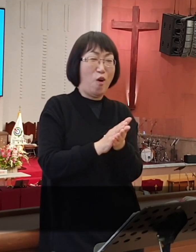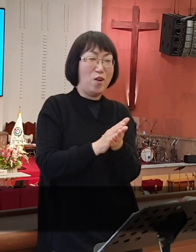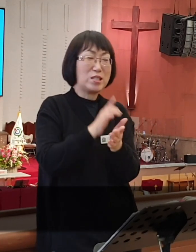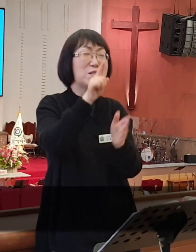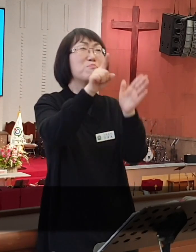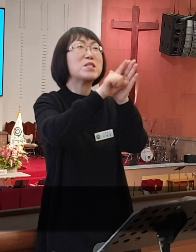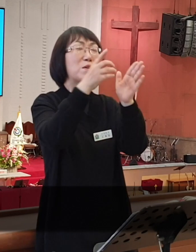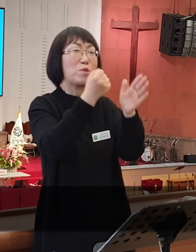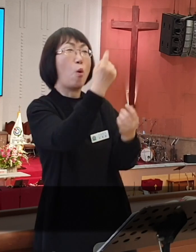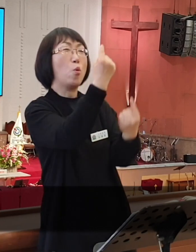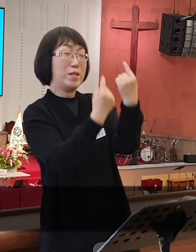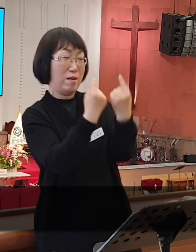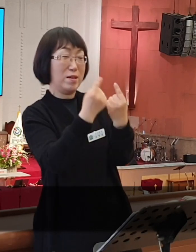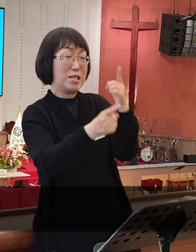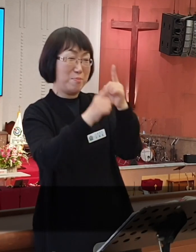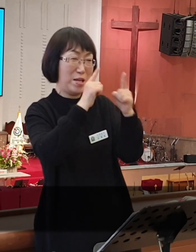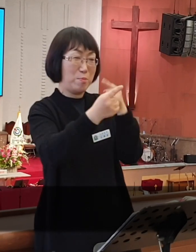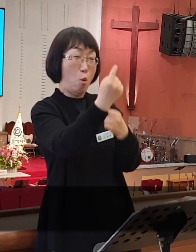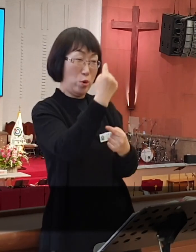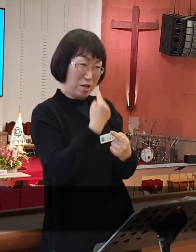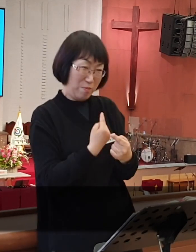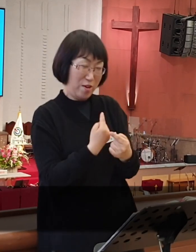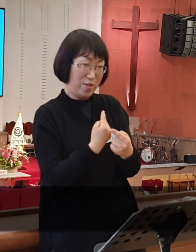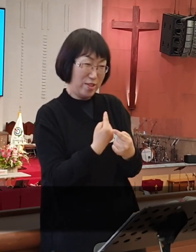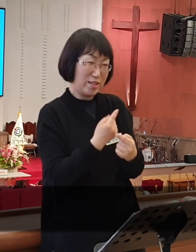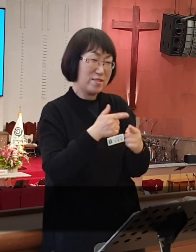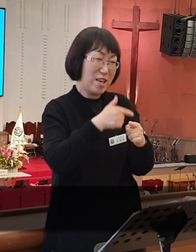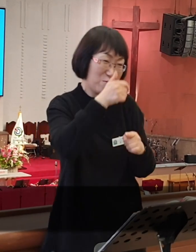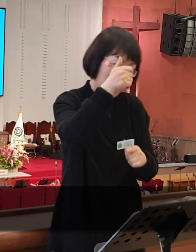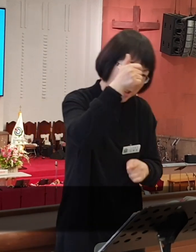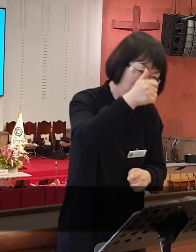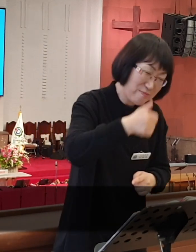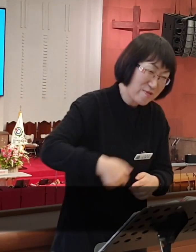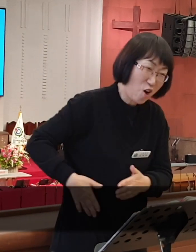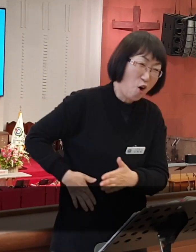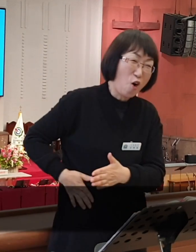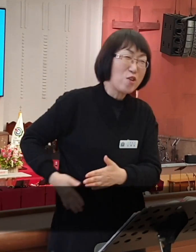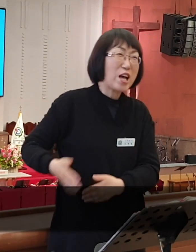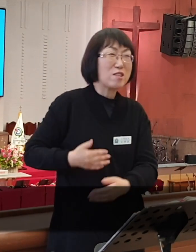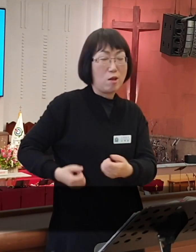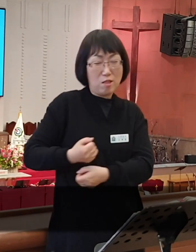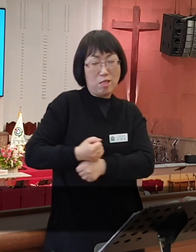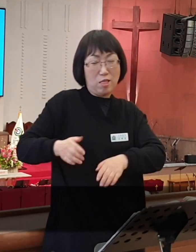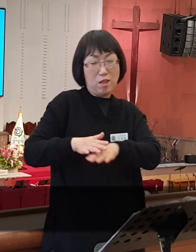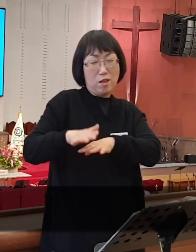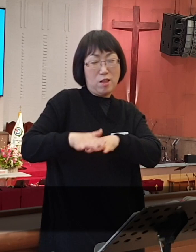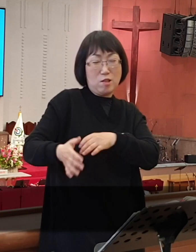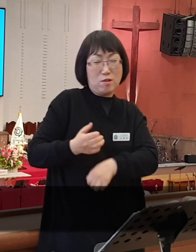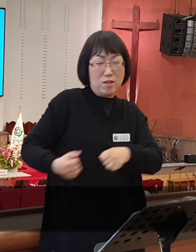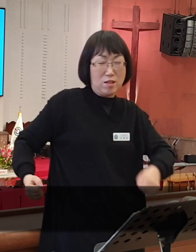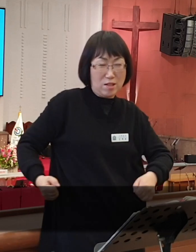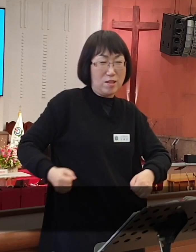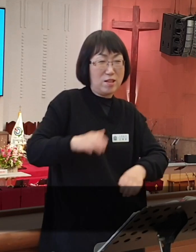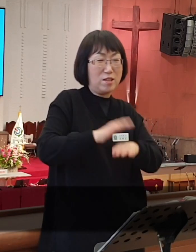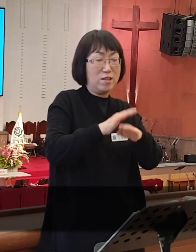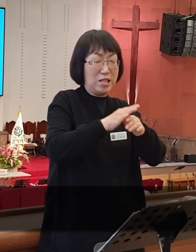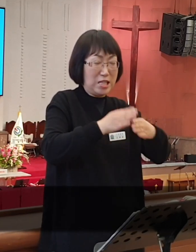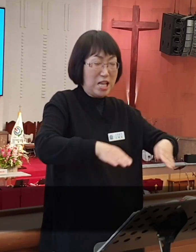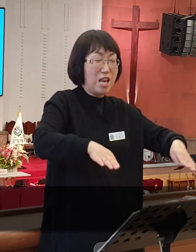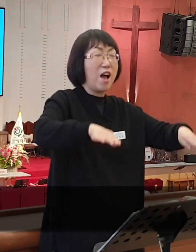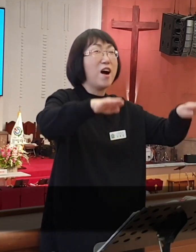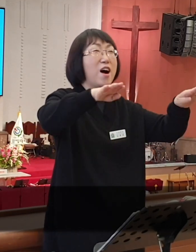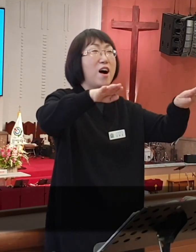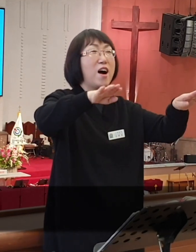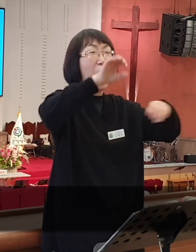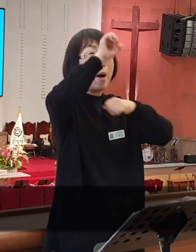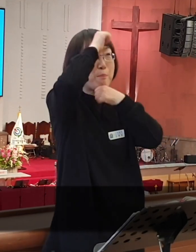그 믿음으로 나오셔요. 그 말씀으로 너나오셔요. 그 예수님의 허리에 찼던 수건과 그리고 손에 드셨던 그 대야와